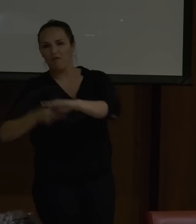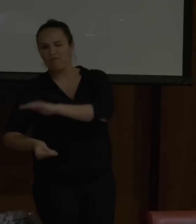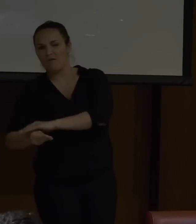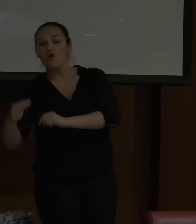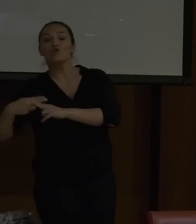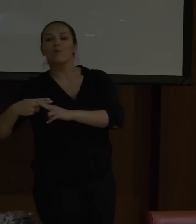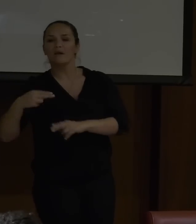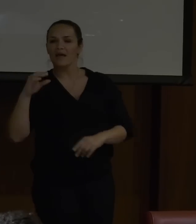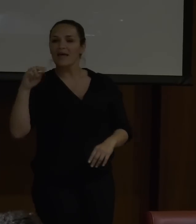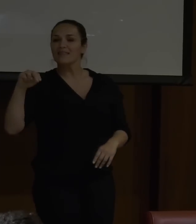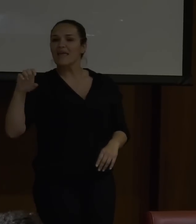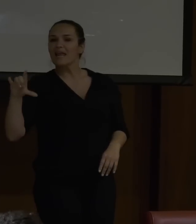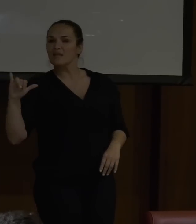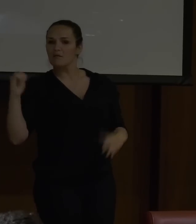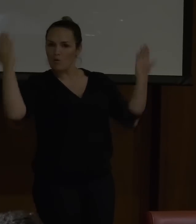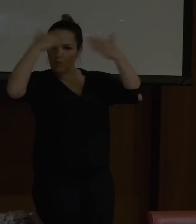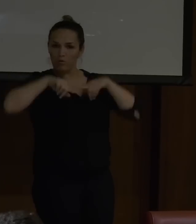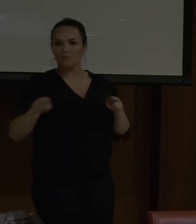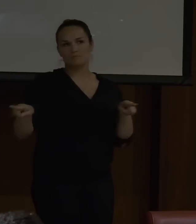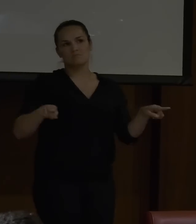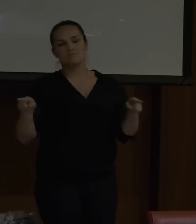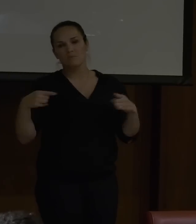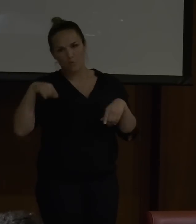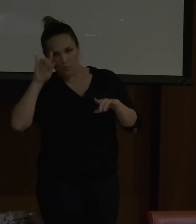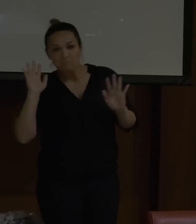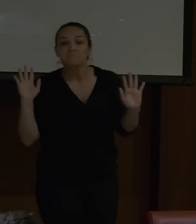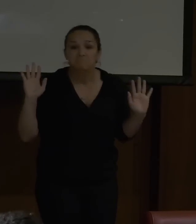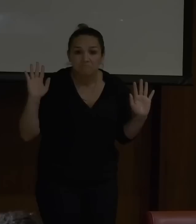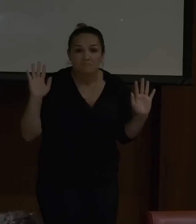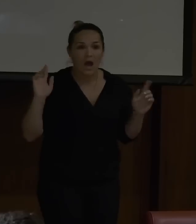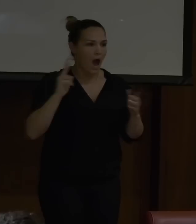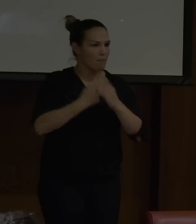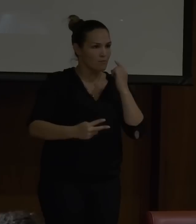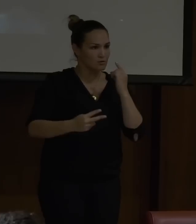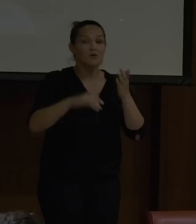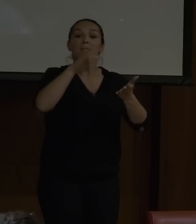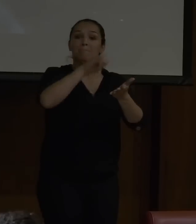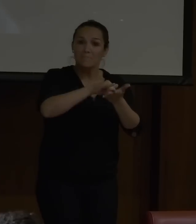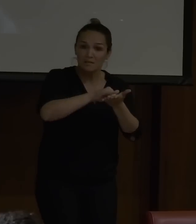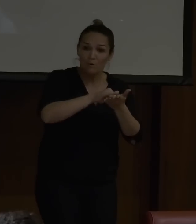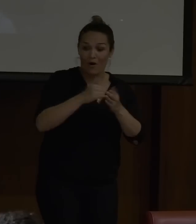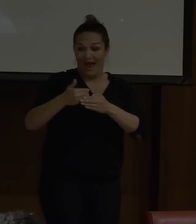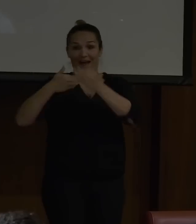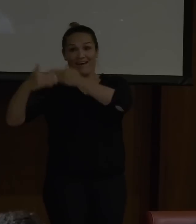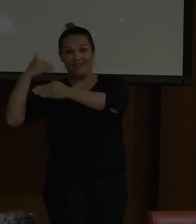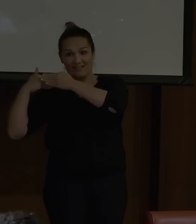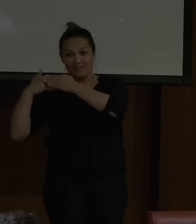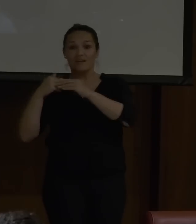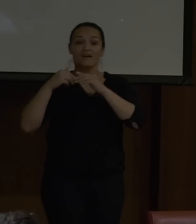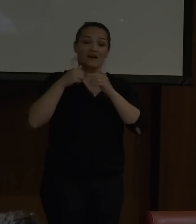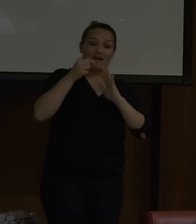Sotos. Como cuando su propio padre tenía al tiempo una relación con María Ignacia y con Nicolasa, Leandro